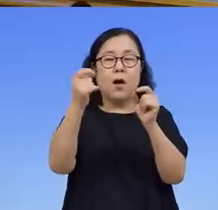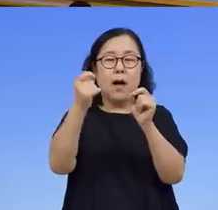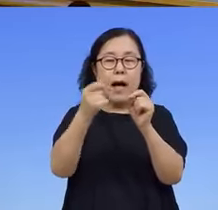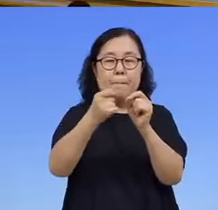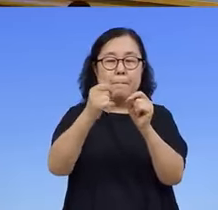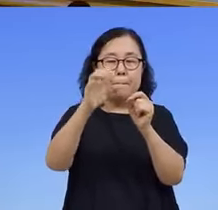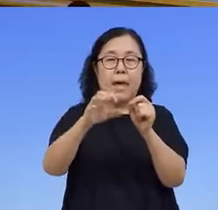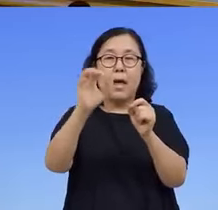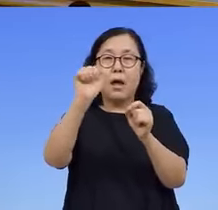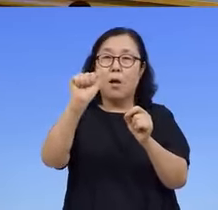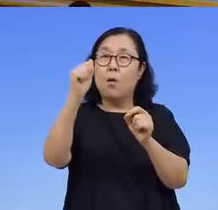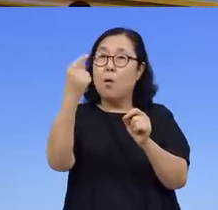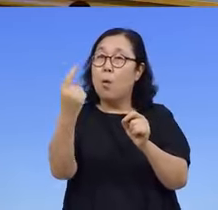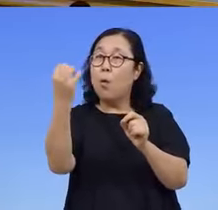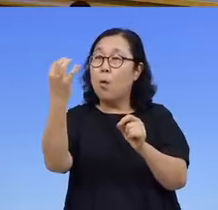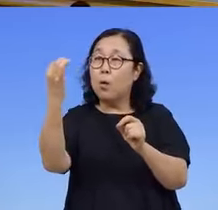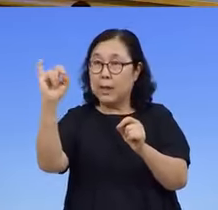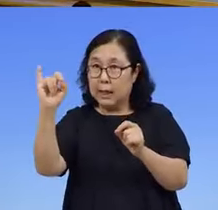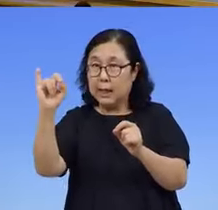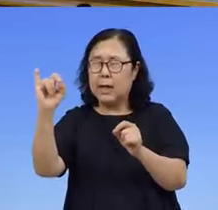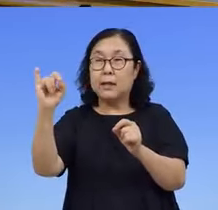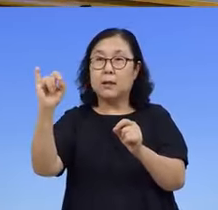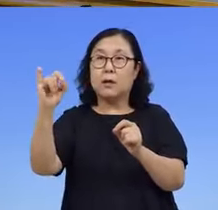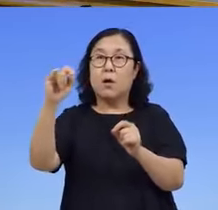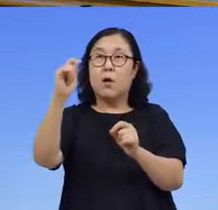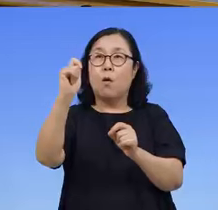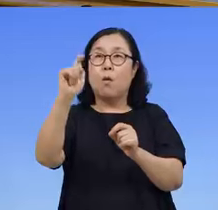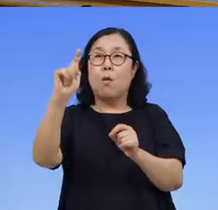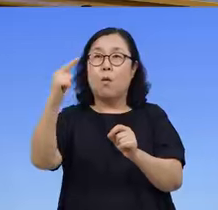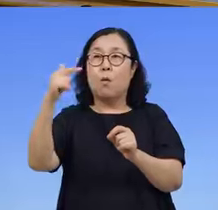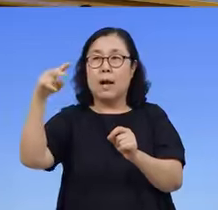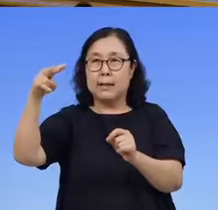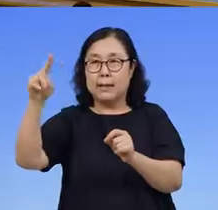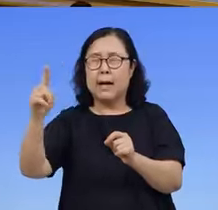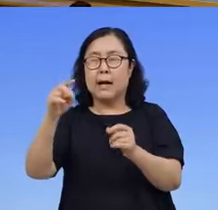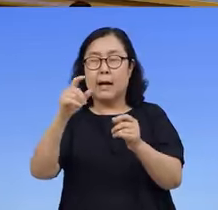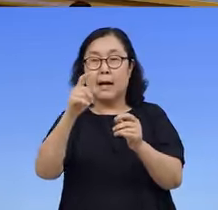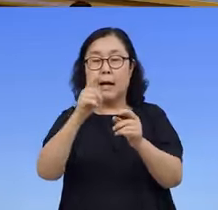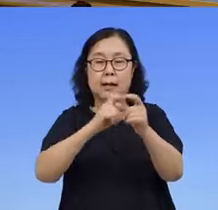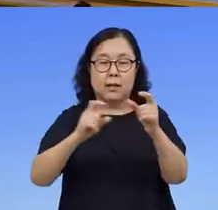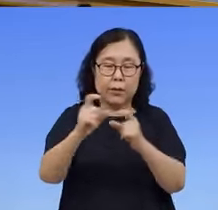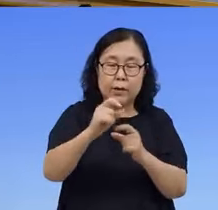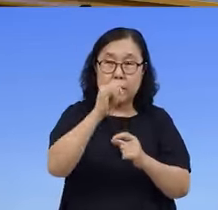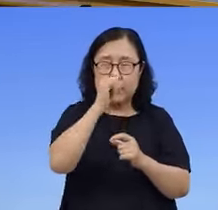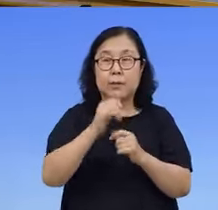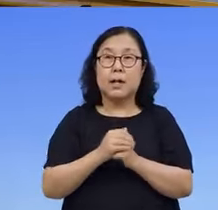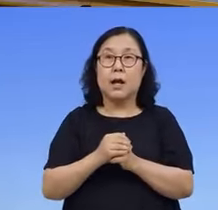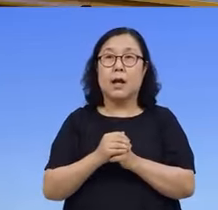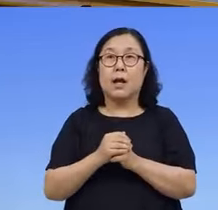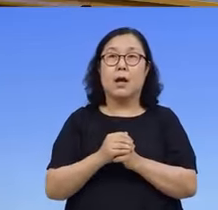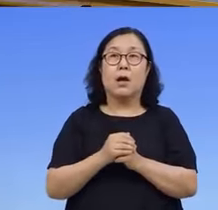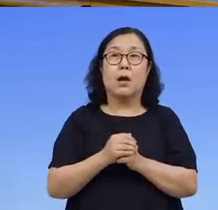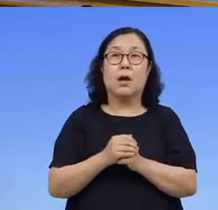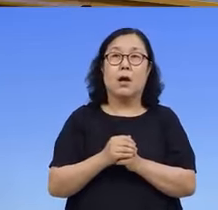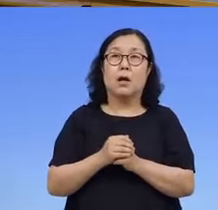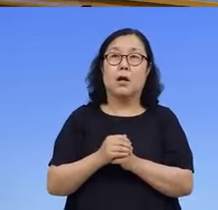앞에 호이라는 정관사가 붙어 있습니다. 이게 지금 뭘 강조하는 겁니까? 저자 마가가 이